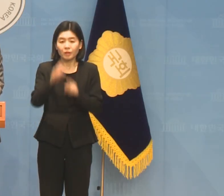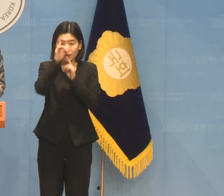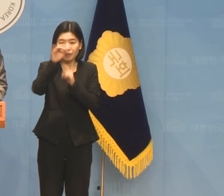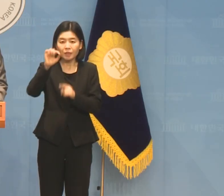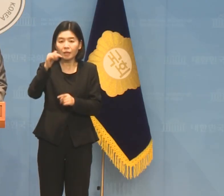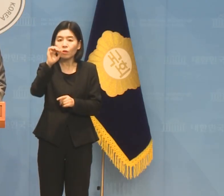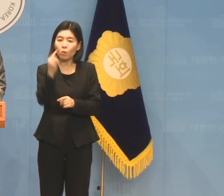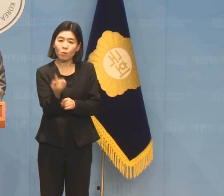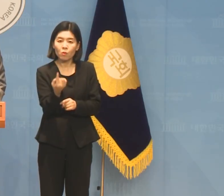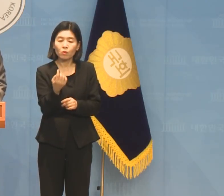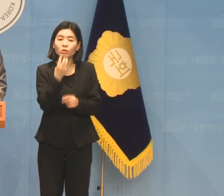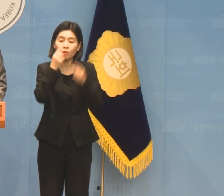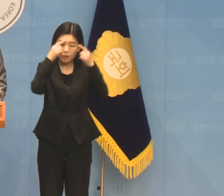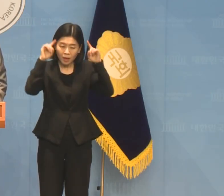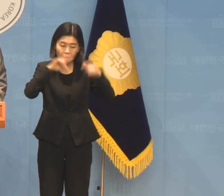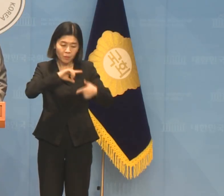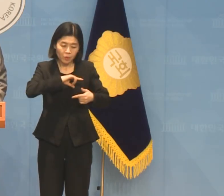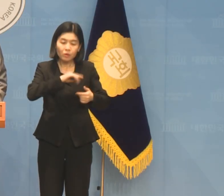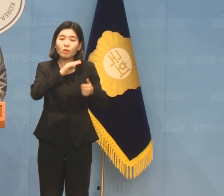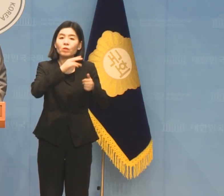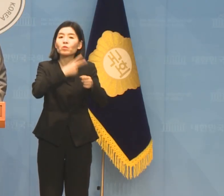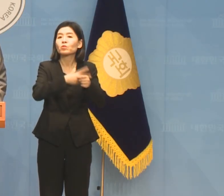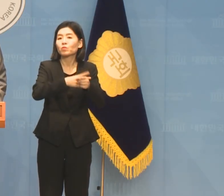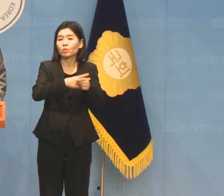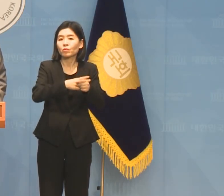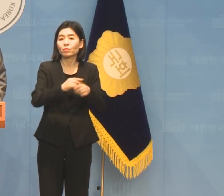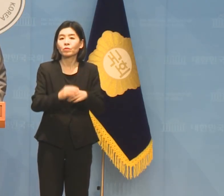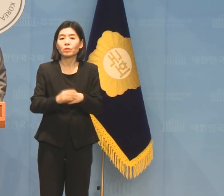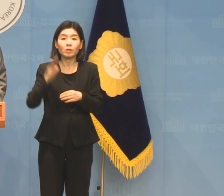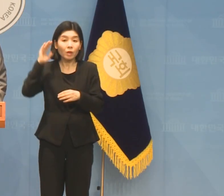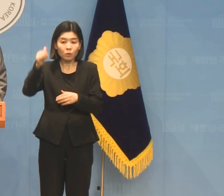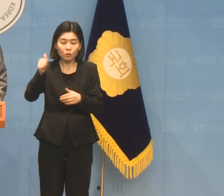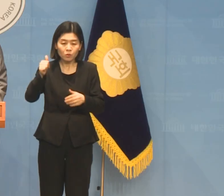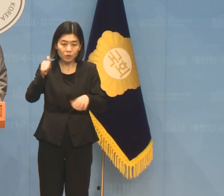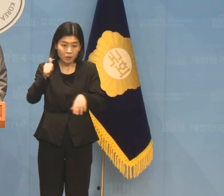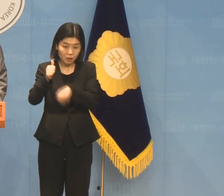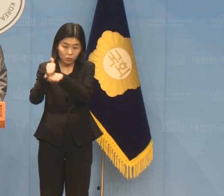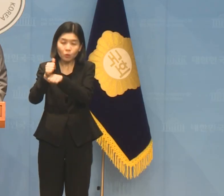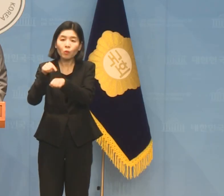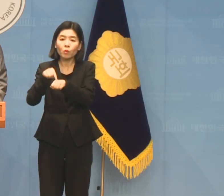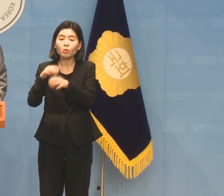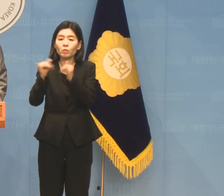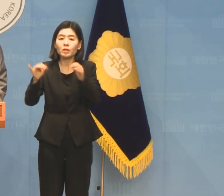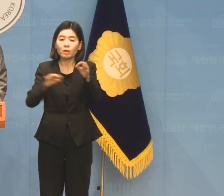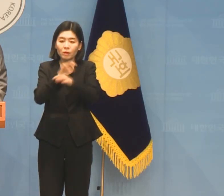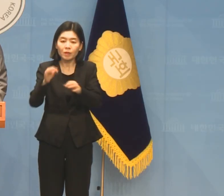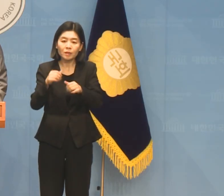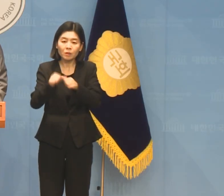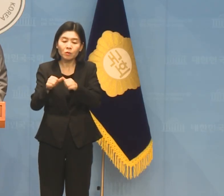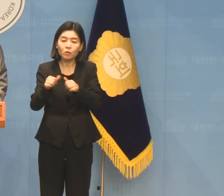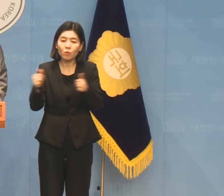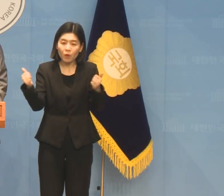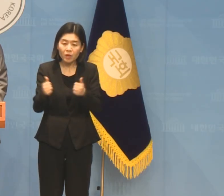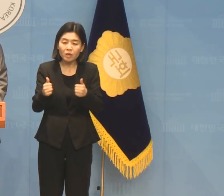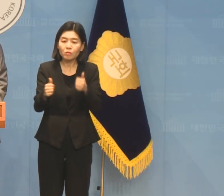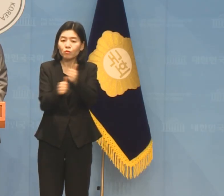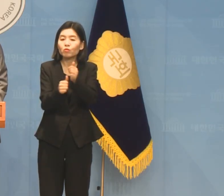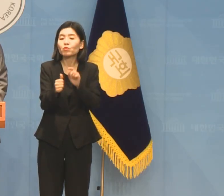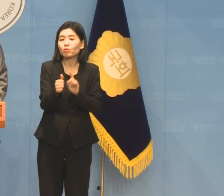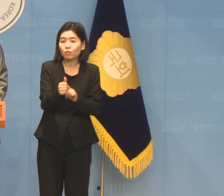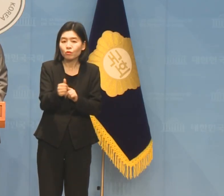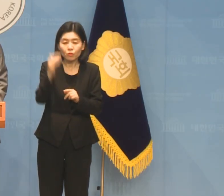이인호 서울대학교 명예교수님입니다. 대통령 직속 국민경제자문회의 부의장과